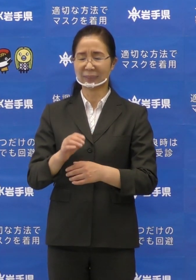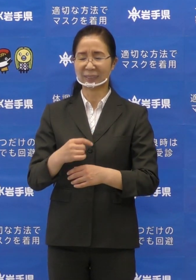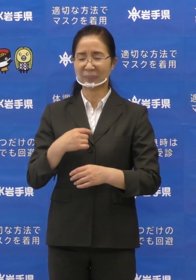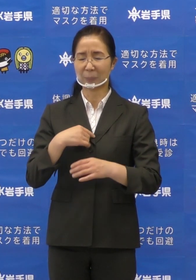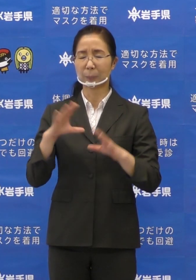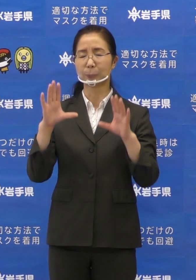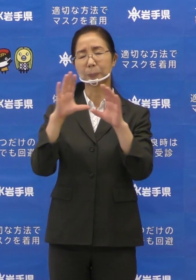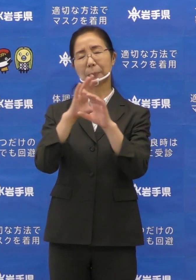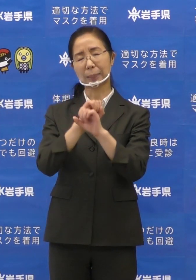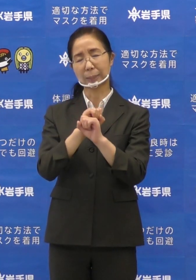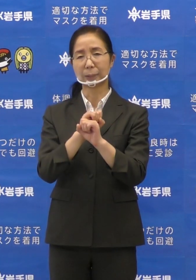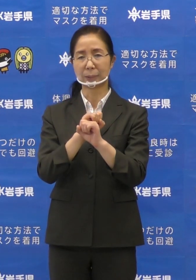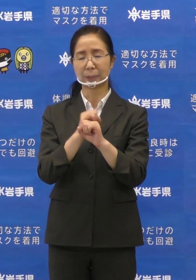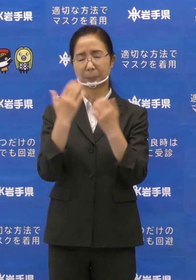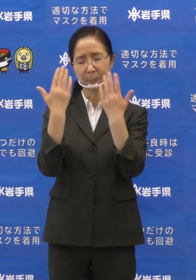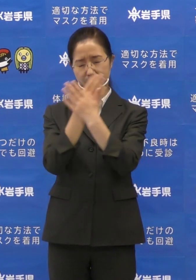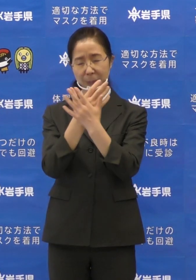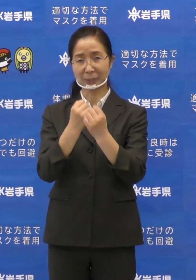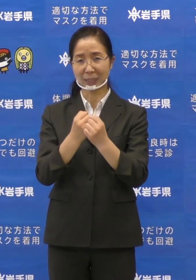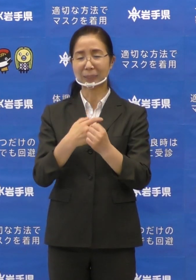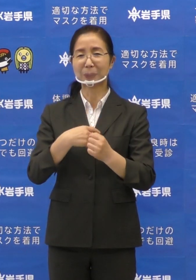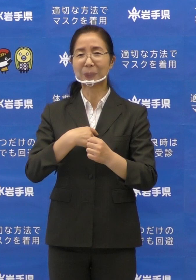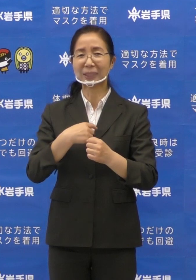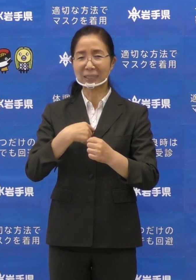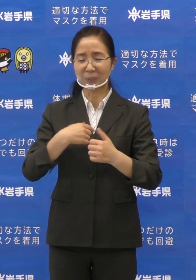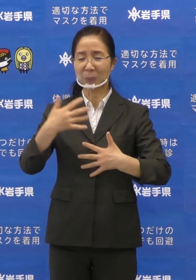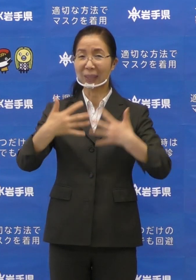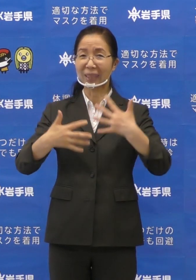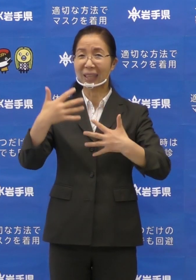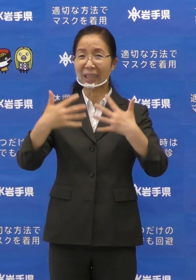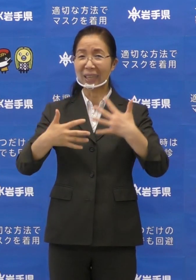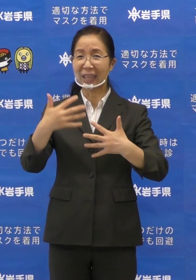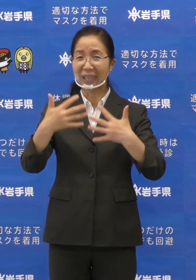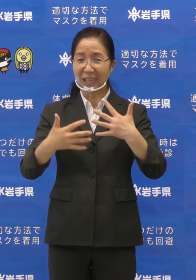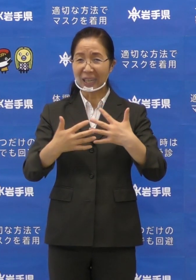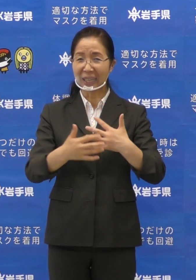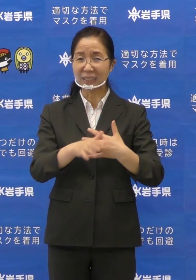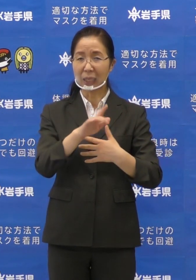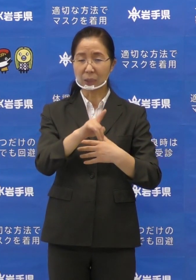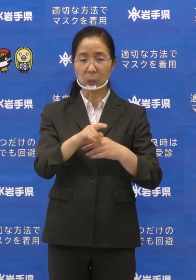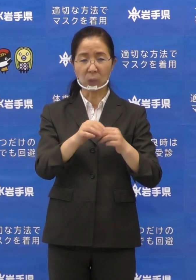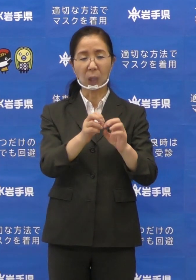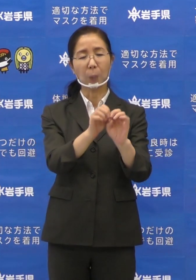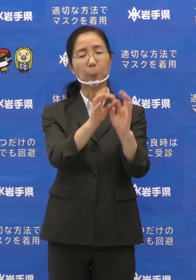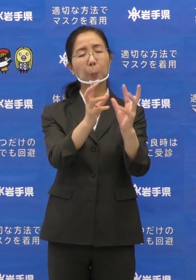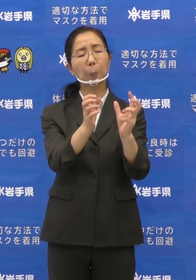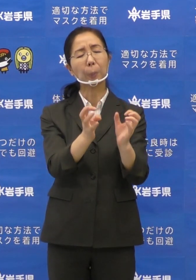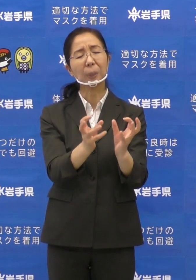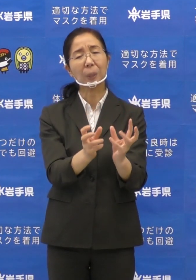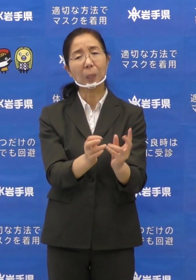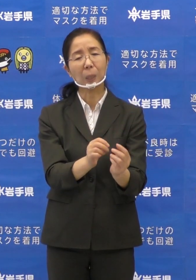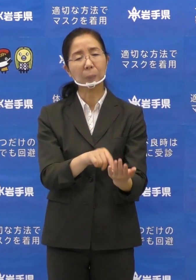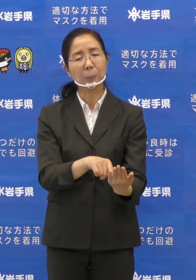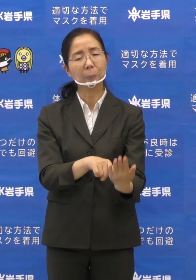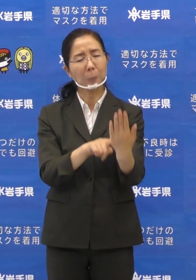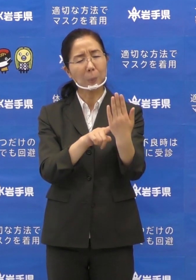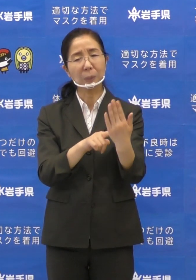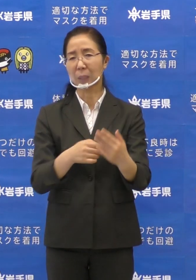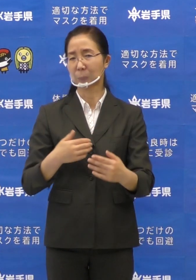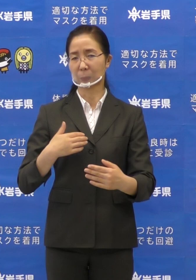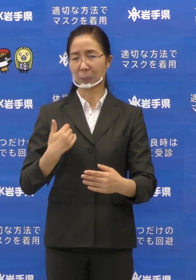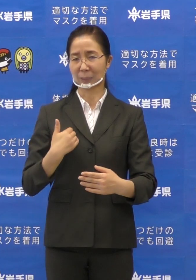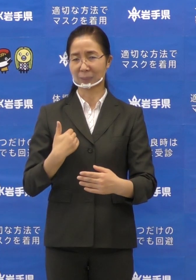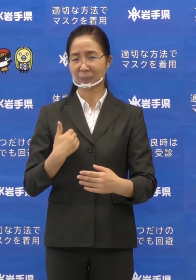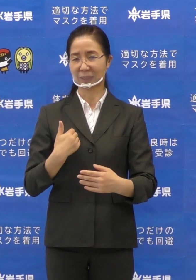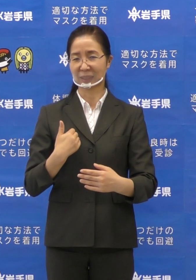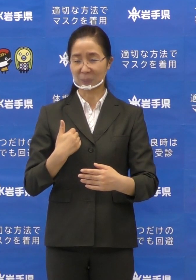ね、だからスターウォーズによくあるシーンですけど、こうぽやぽやっとこう出てくることはあるかもしれ